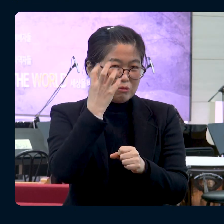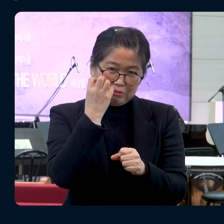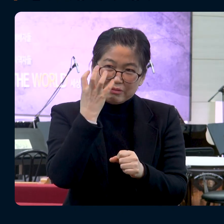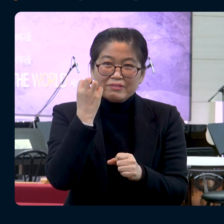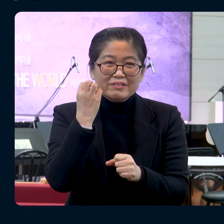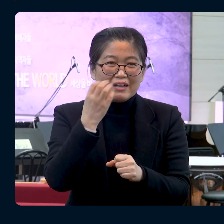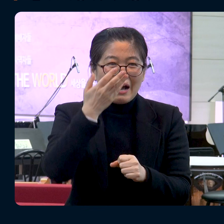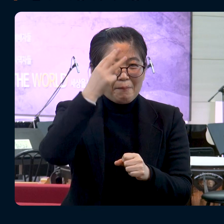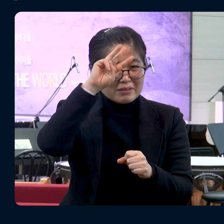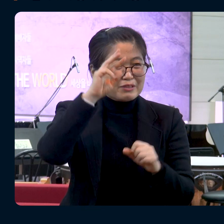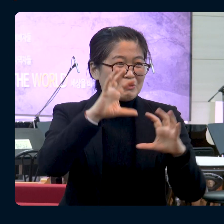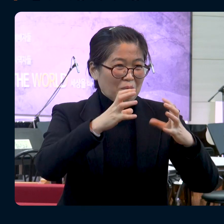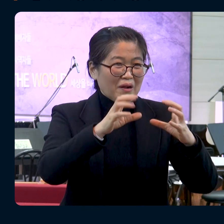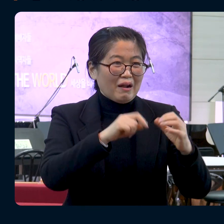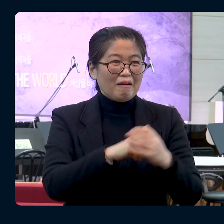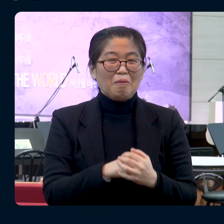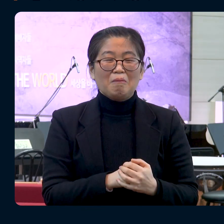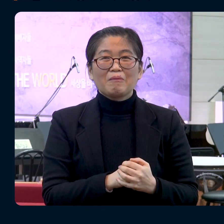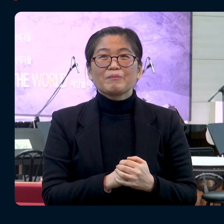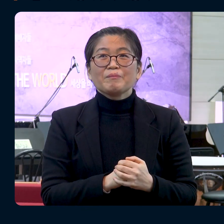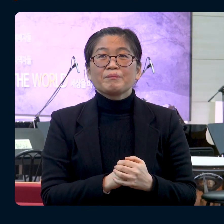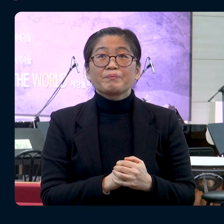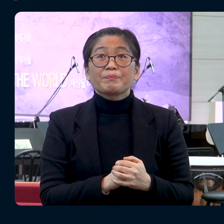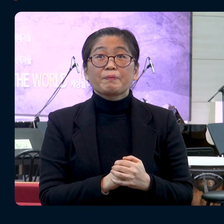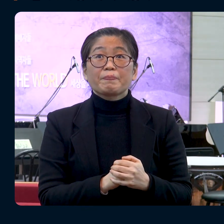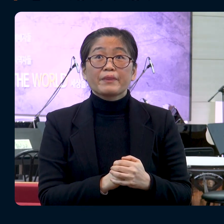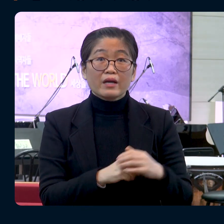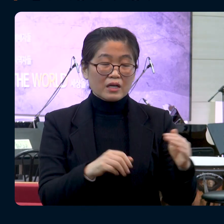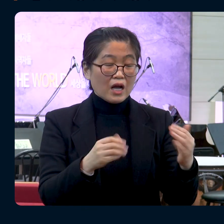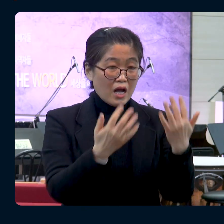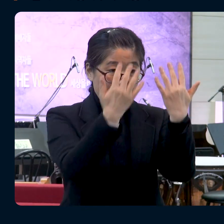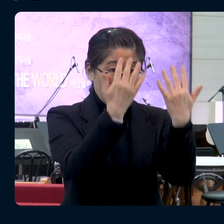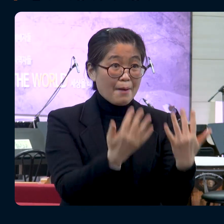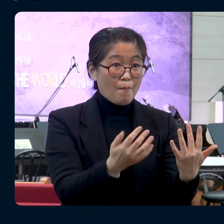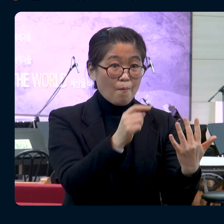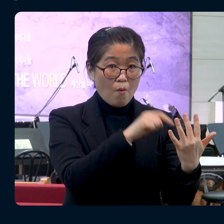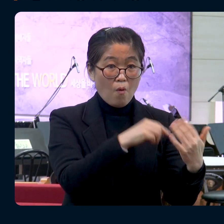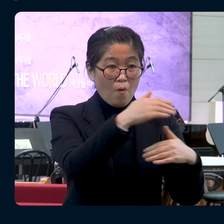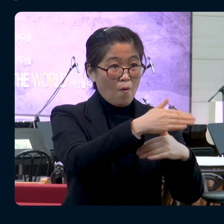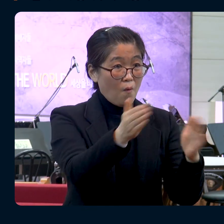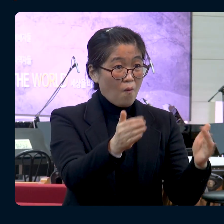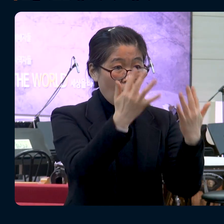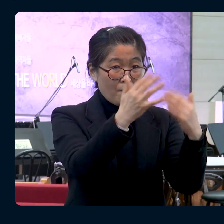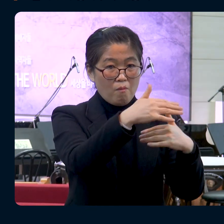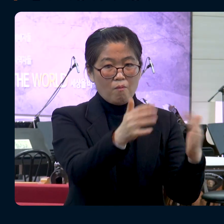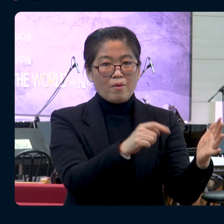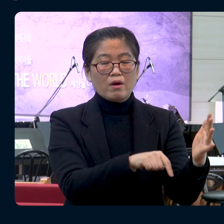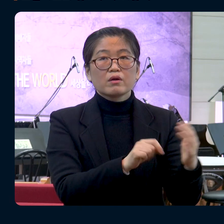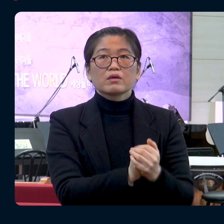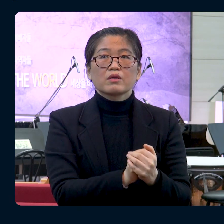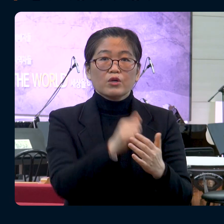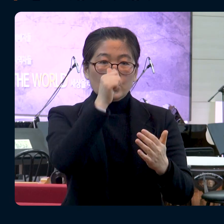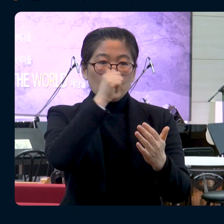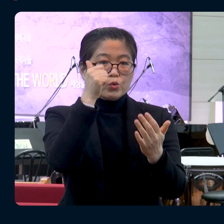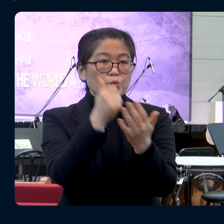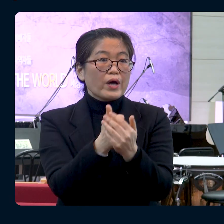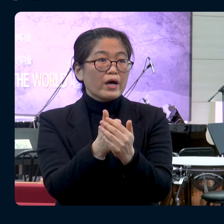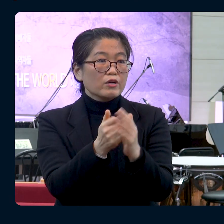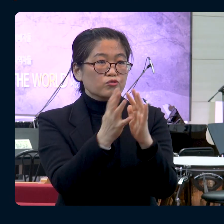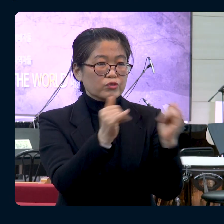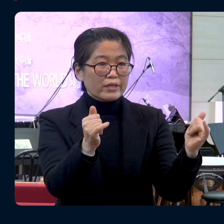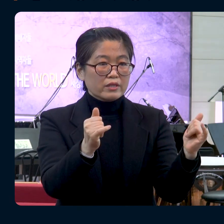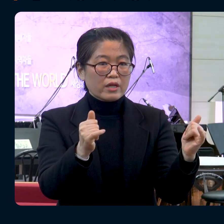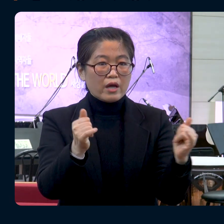그러고 있는 아주 이상한 동. 근데 그러다 보니까 어떻게 되냐면 그 감방을 갖다가 간수가 죄수 중에